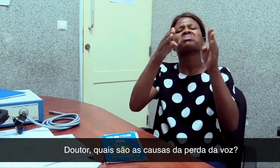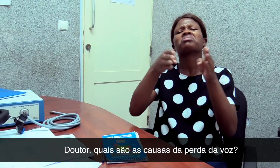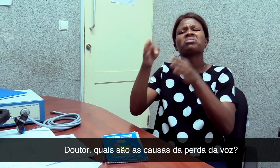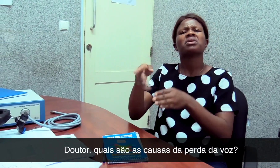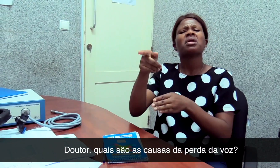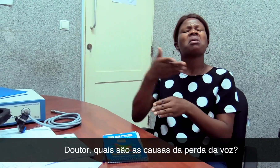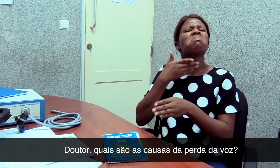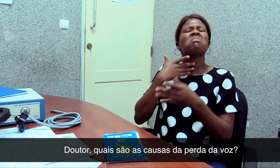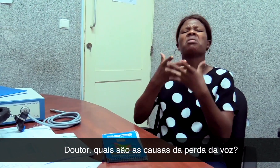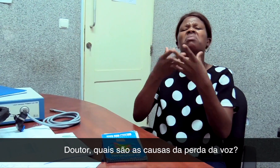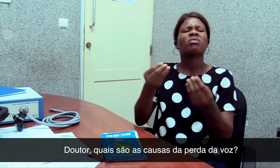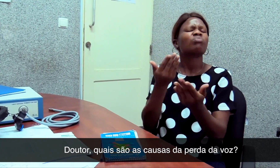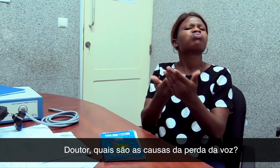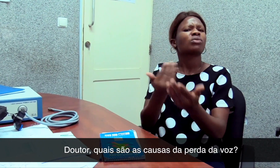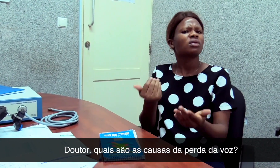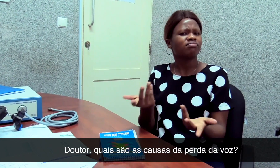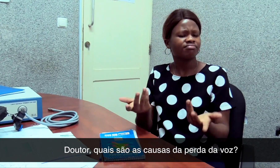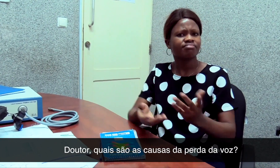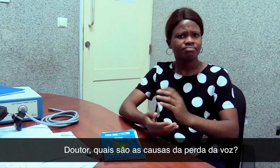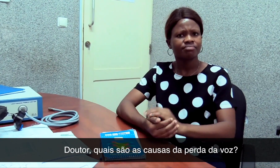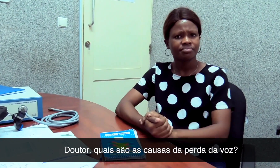Doutor, quais são as causas da perda da voz?